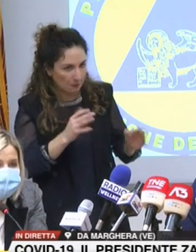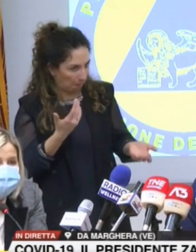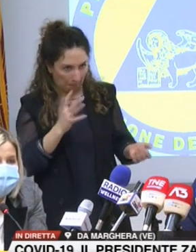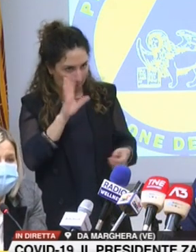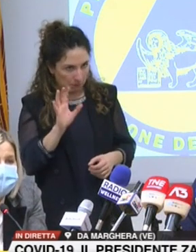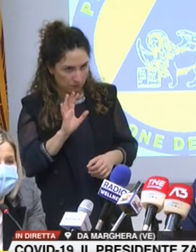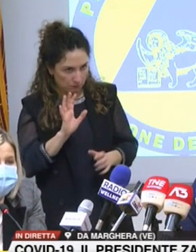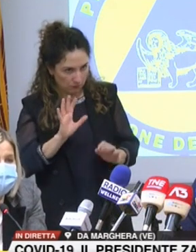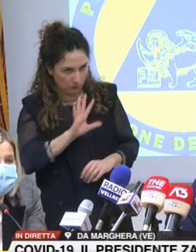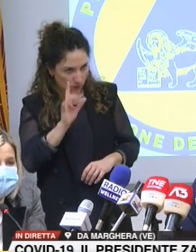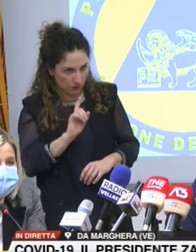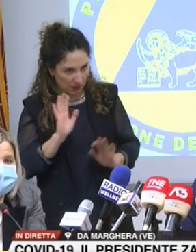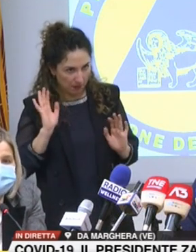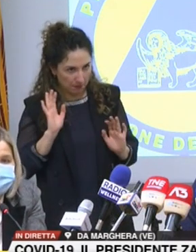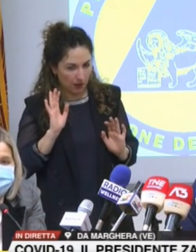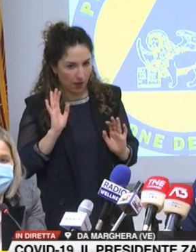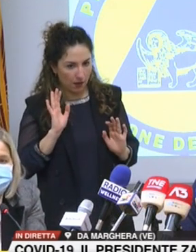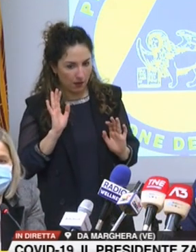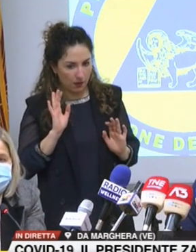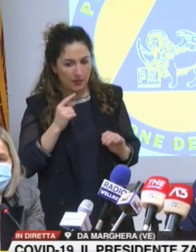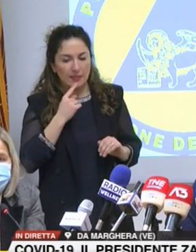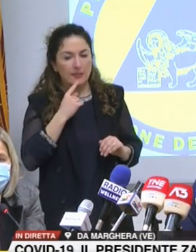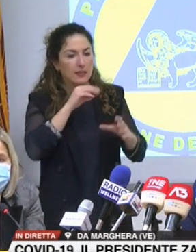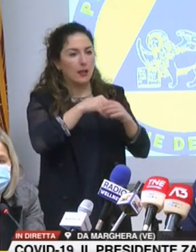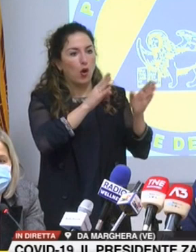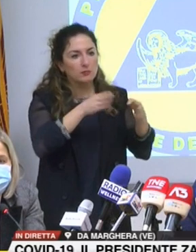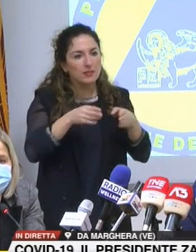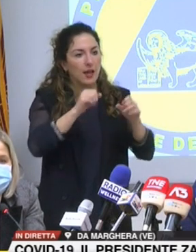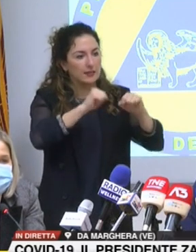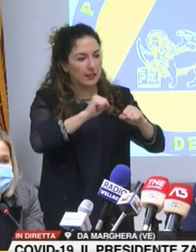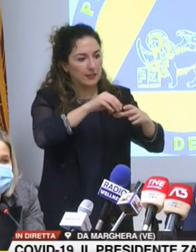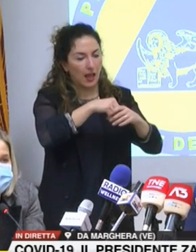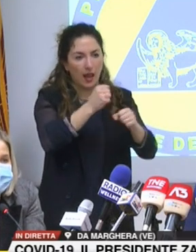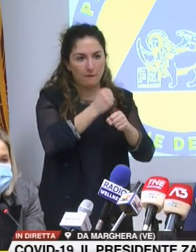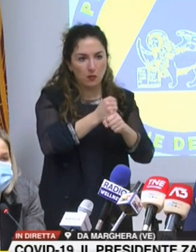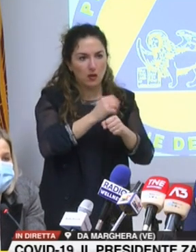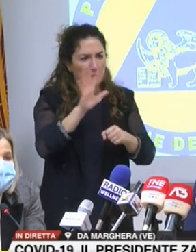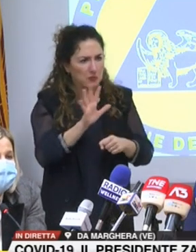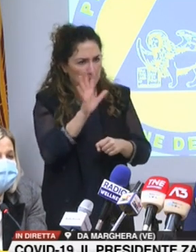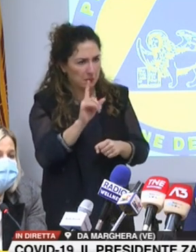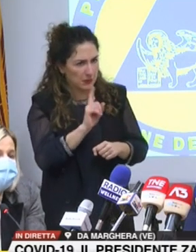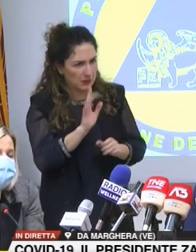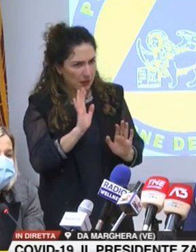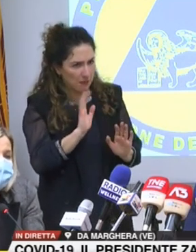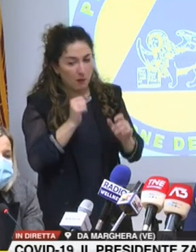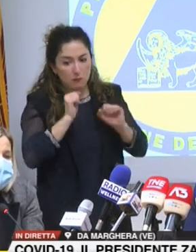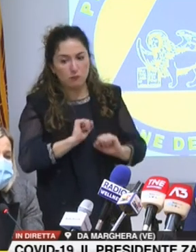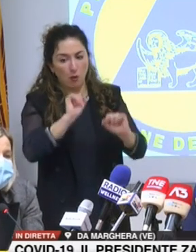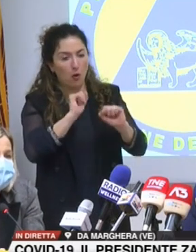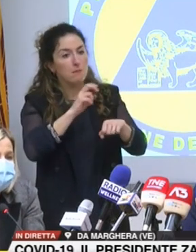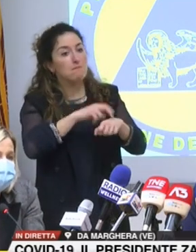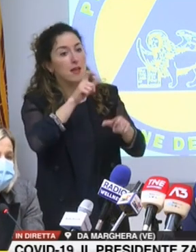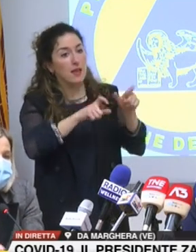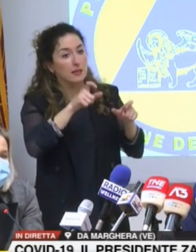non risulta che ci siano medici, quindi sanitari che lavorano in ospedale o comunque eccetera che siano scoperti, ci possono essere medici che non